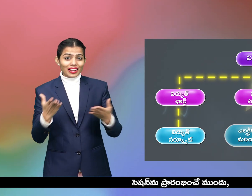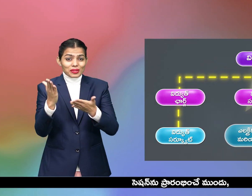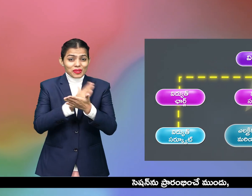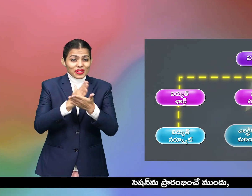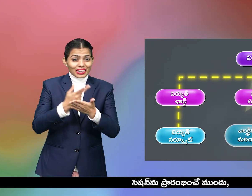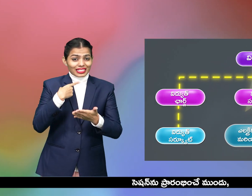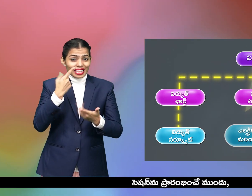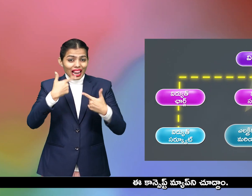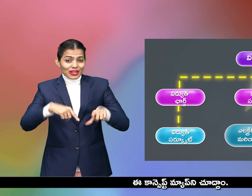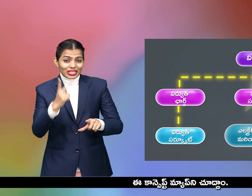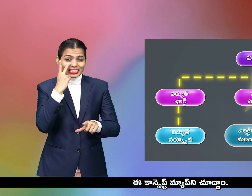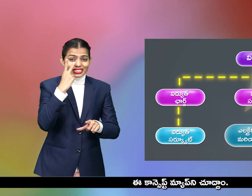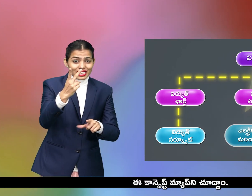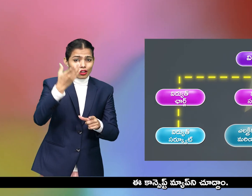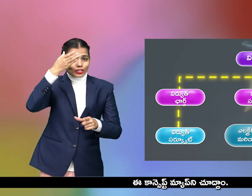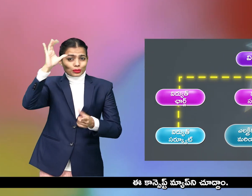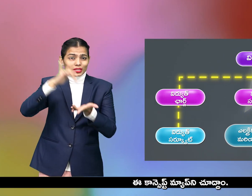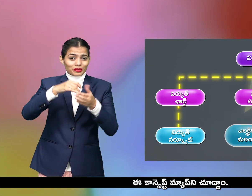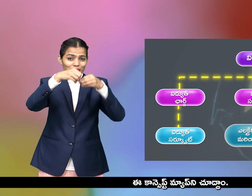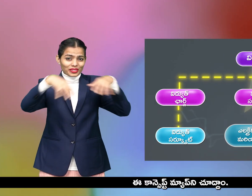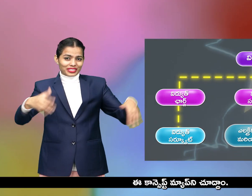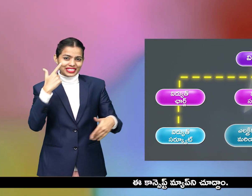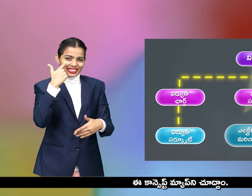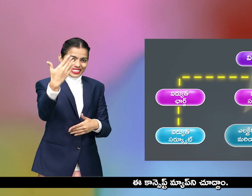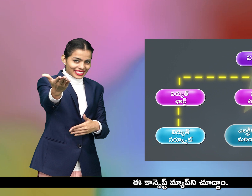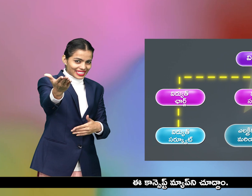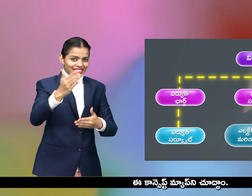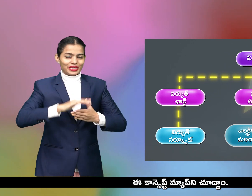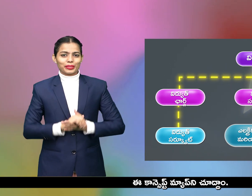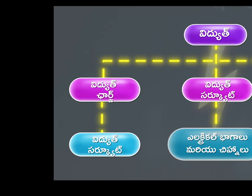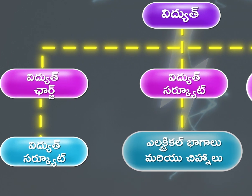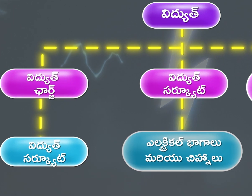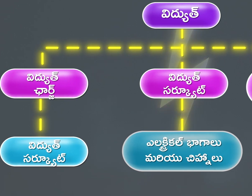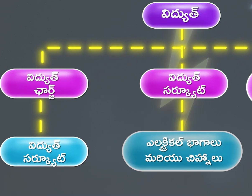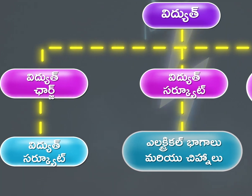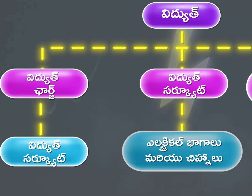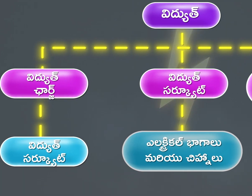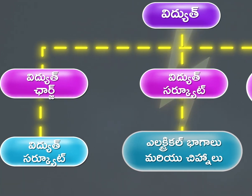సెషన్ను ప్రారంభించే ముందు ఈ కాన్సెప్ట్ మ్యాప్ని చూద్దాం.